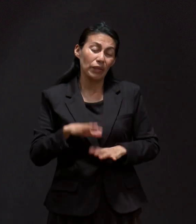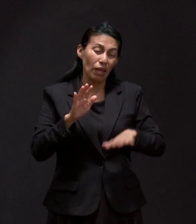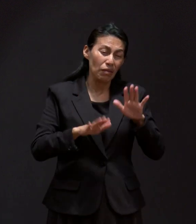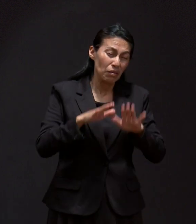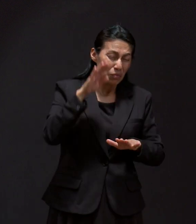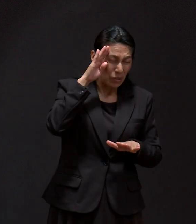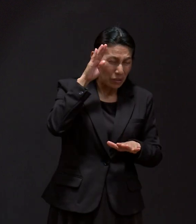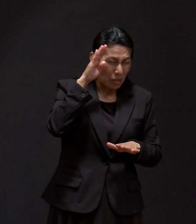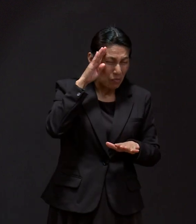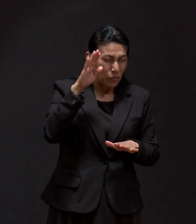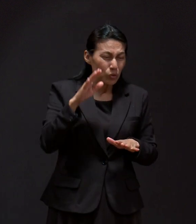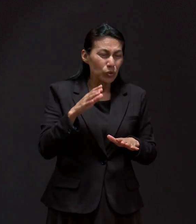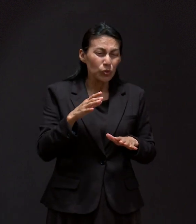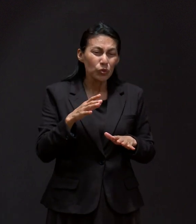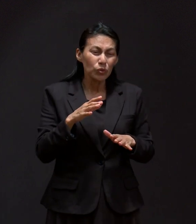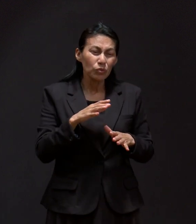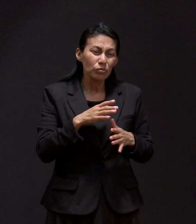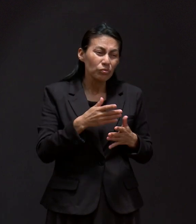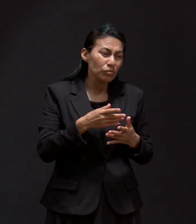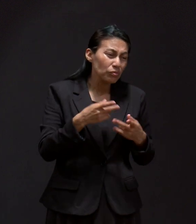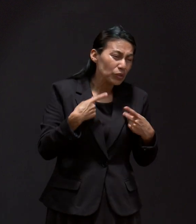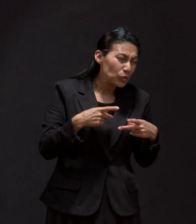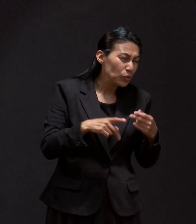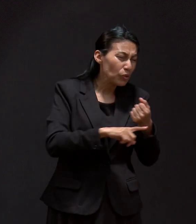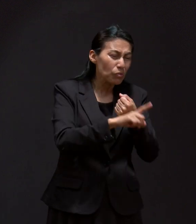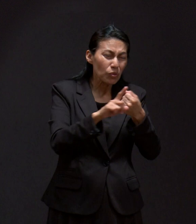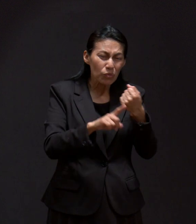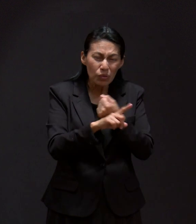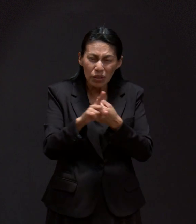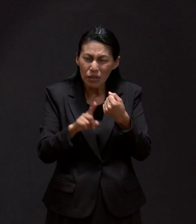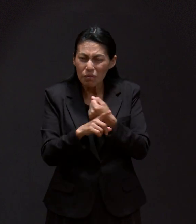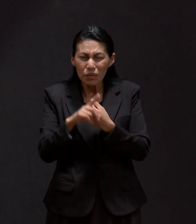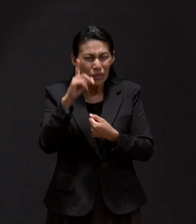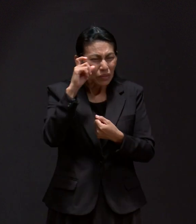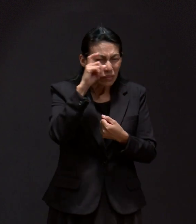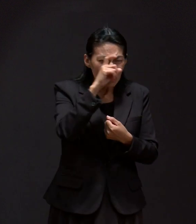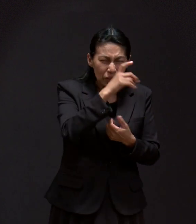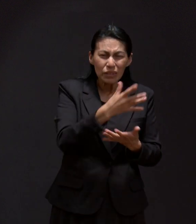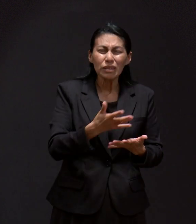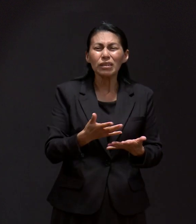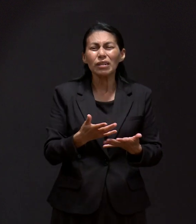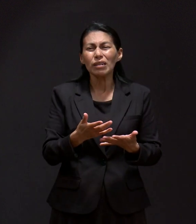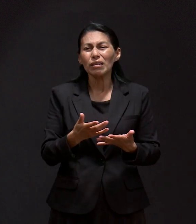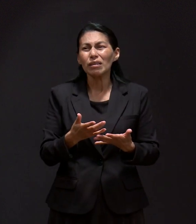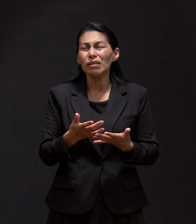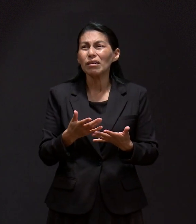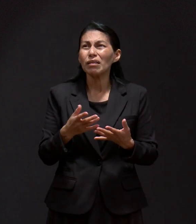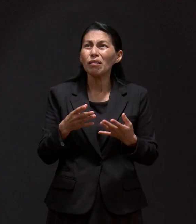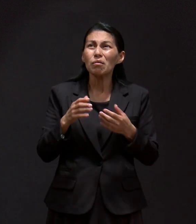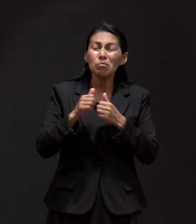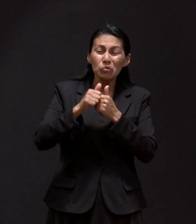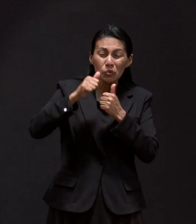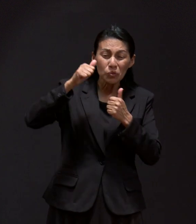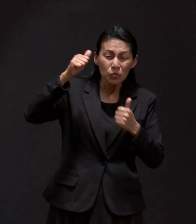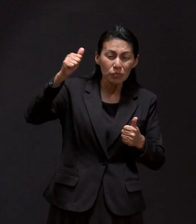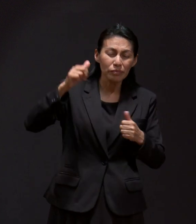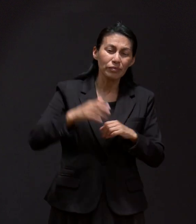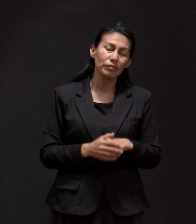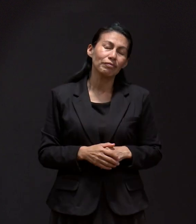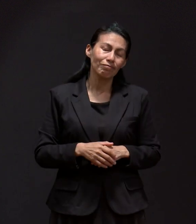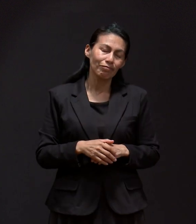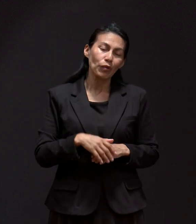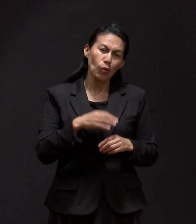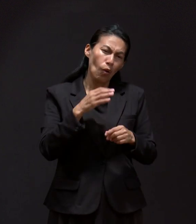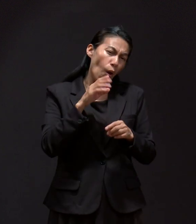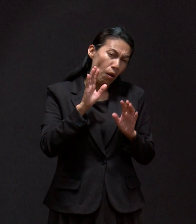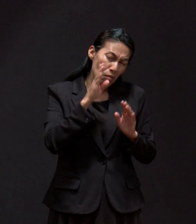es muy bueno saber que tienes un grupo de amigas que ora por ti y que ellas sepan que hay una amiga también que ora